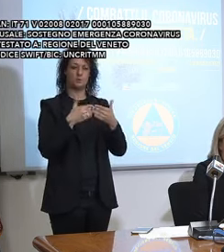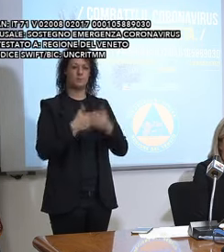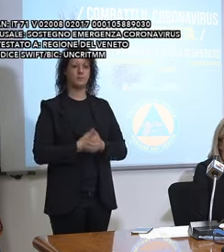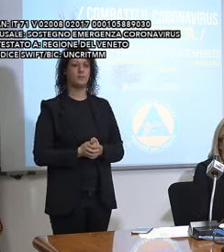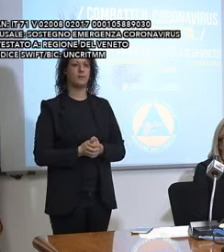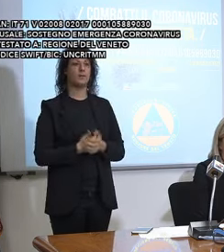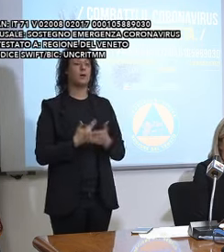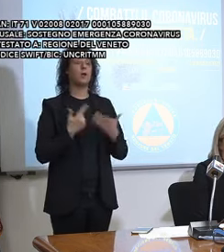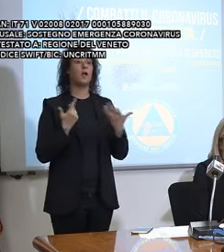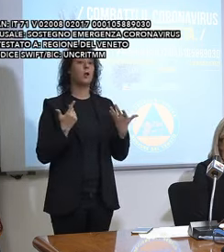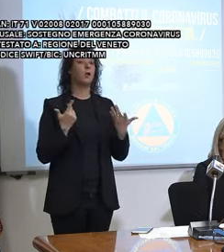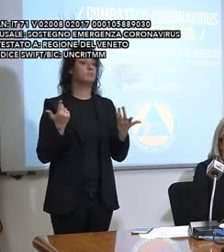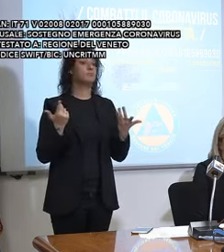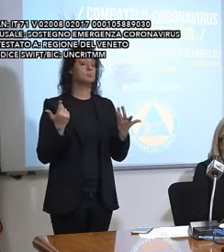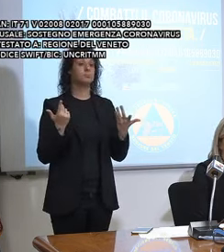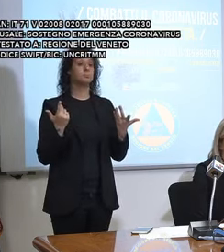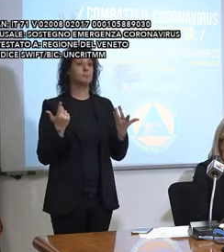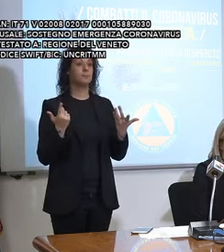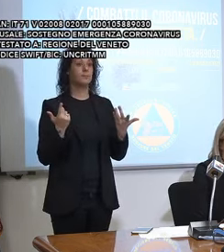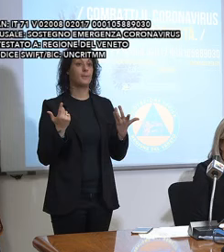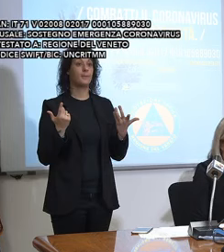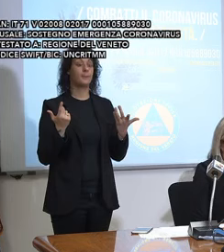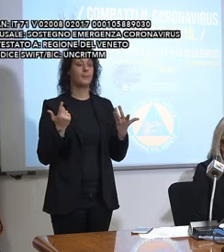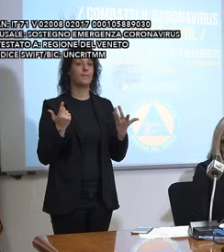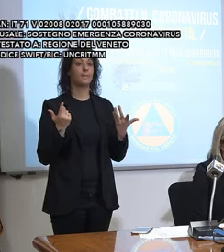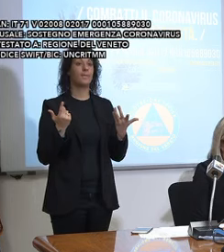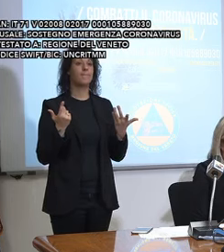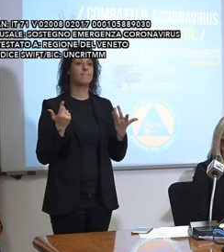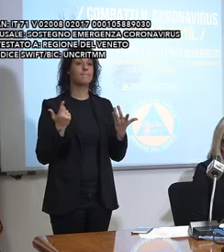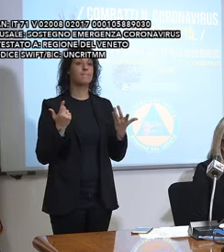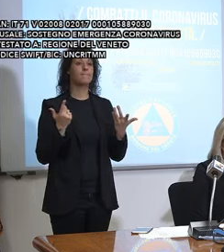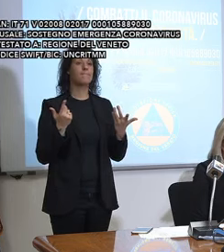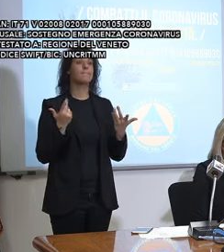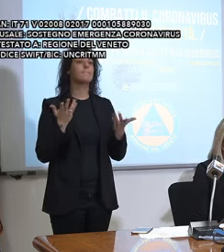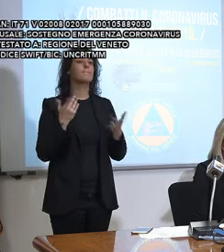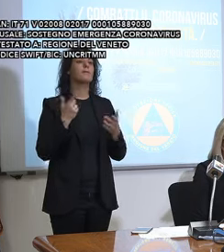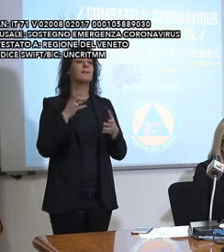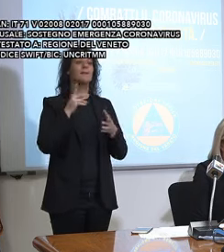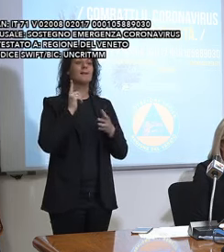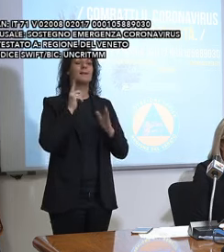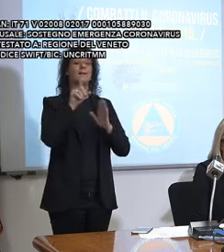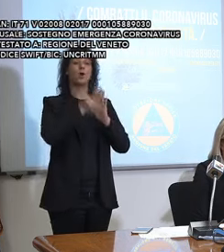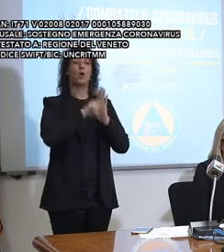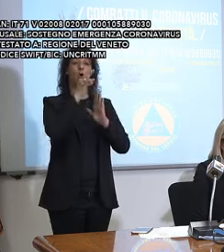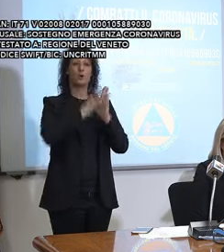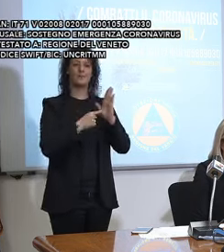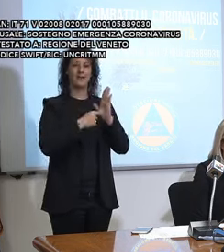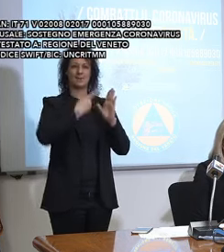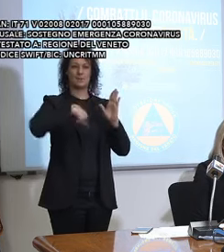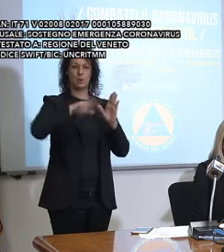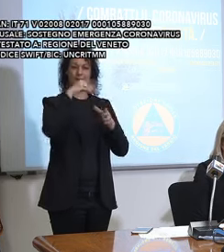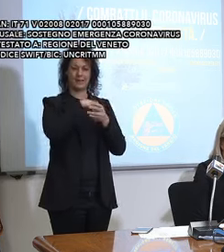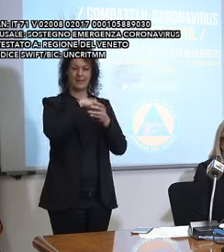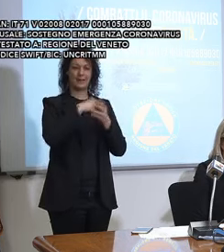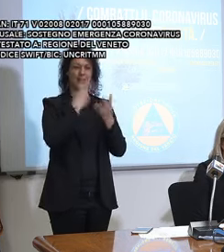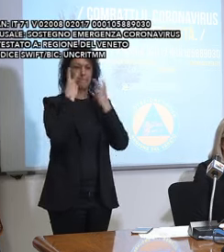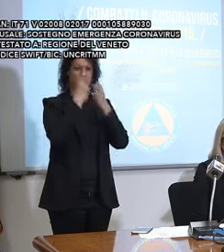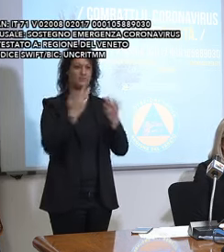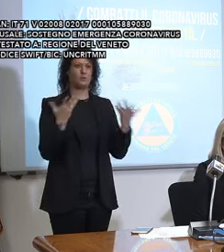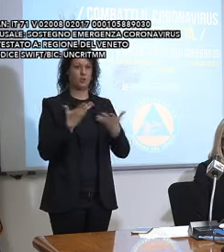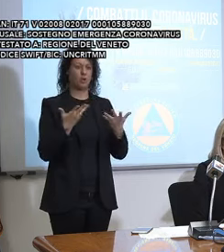l'ordinanza, la direttiva è una direttiva della direzione, quindi una direttiva interna nostra, che ha previsto la chiusura